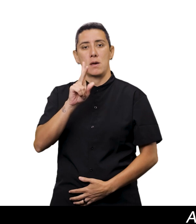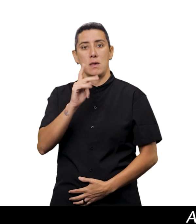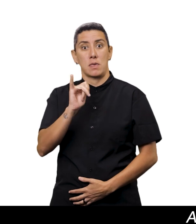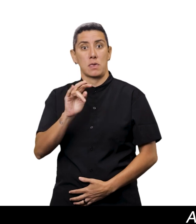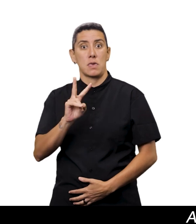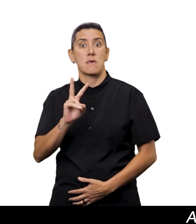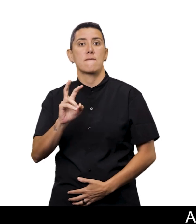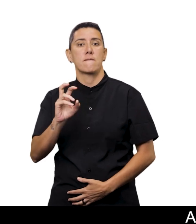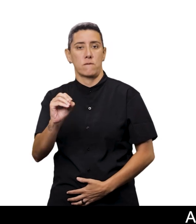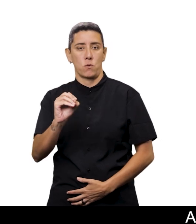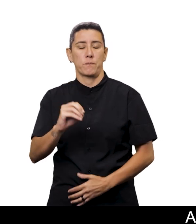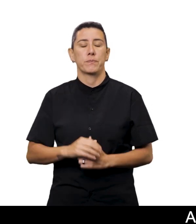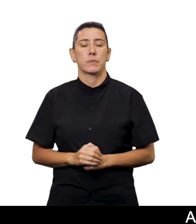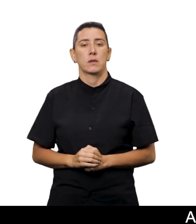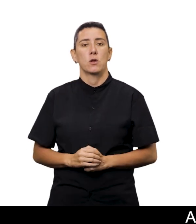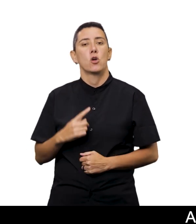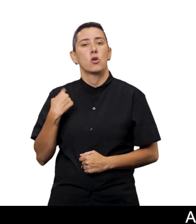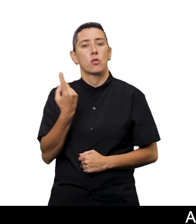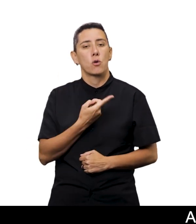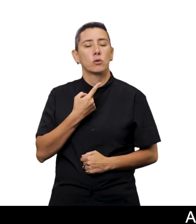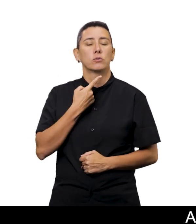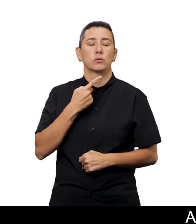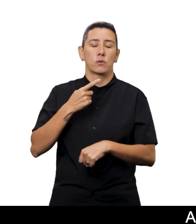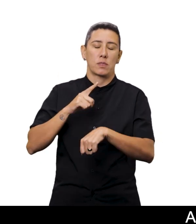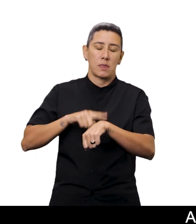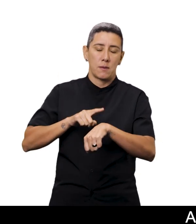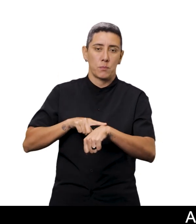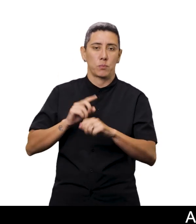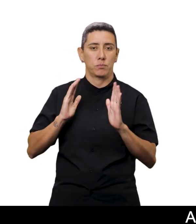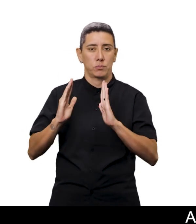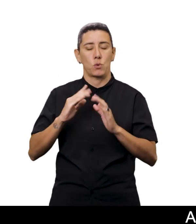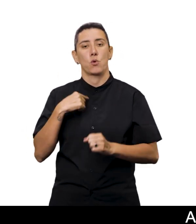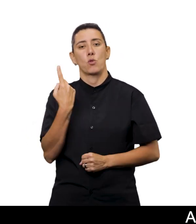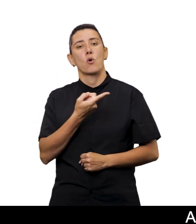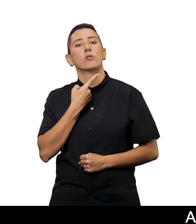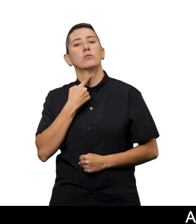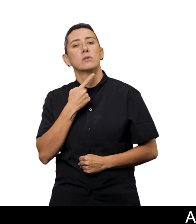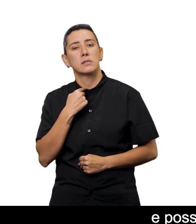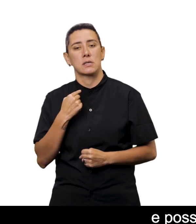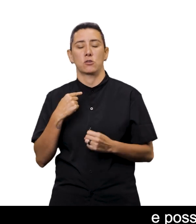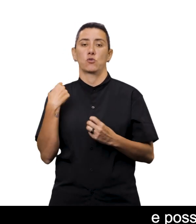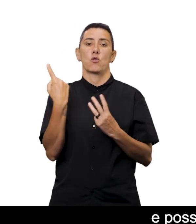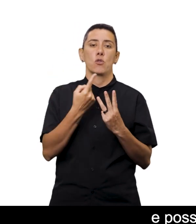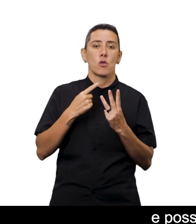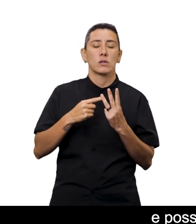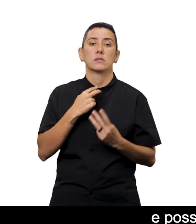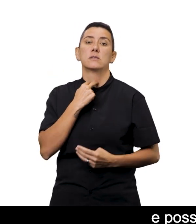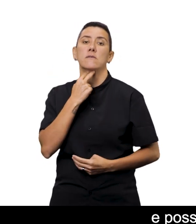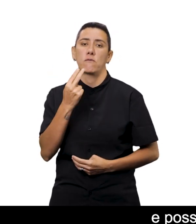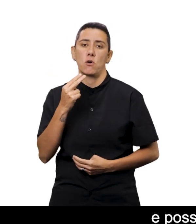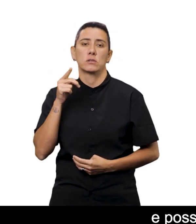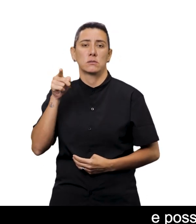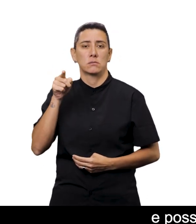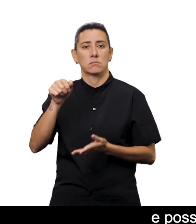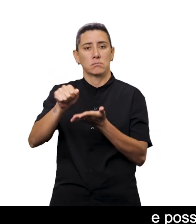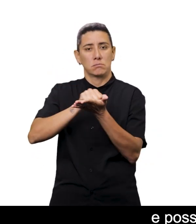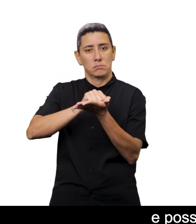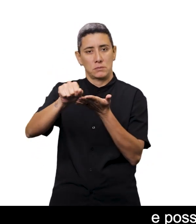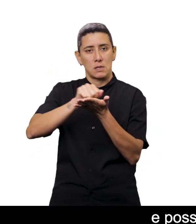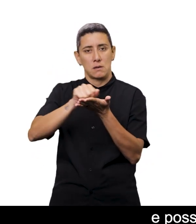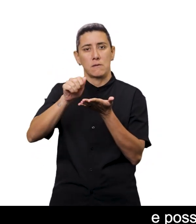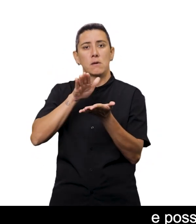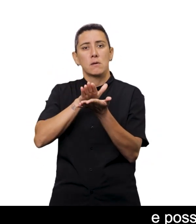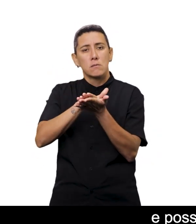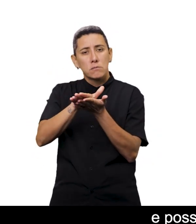Nuestras Vozes. A serigrafia foi produzida sobre papel em 2018 e possui 22 centímetros